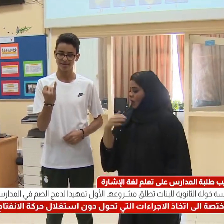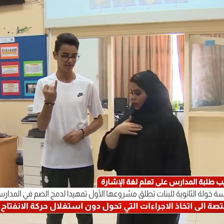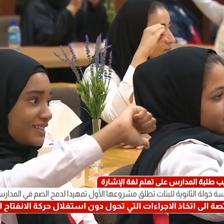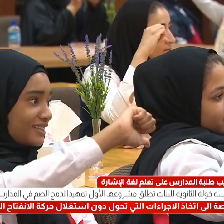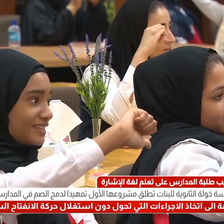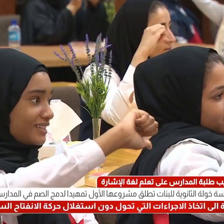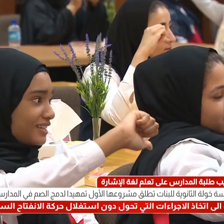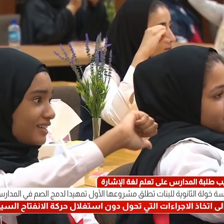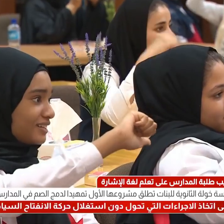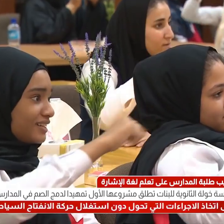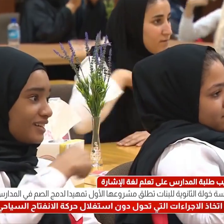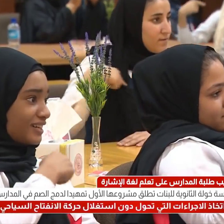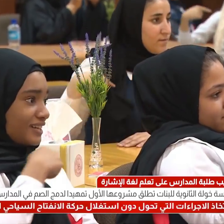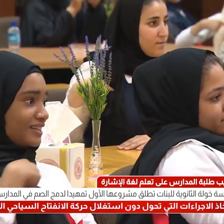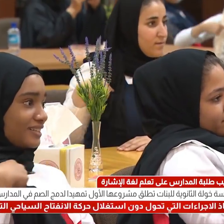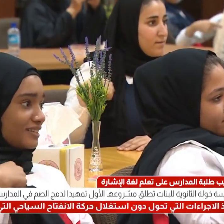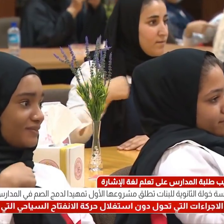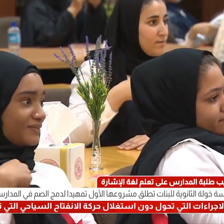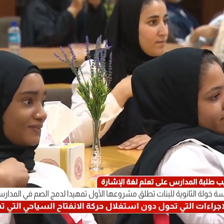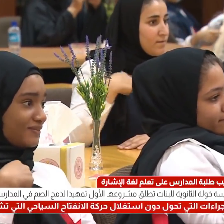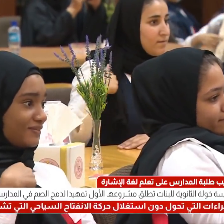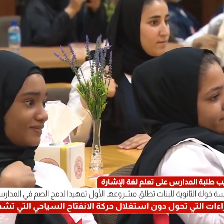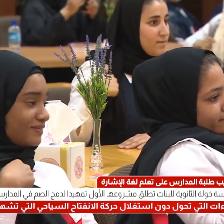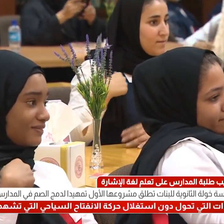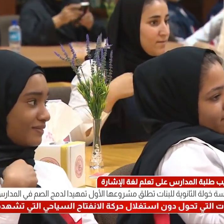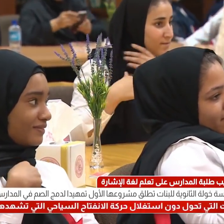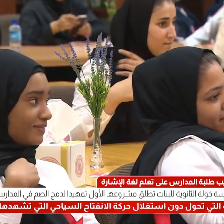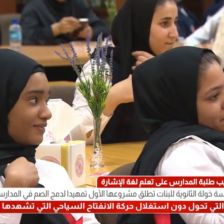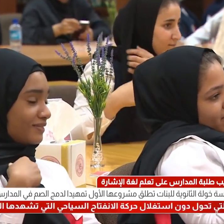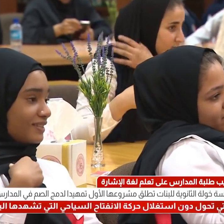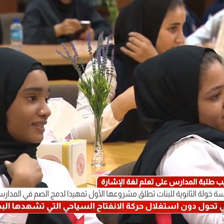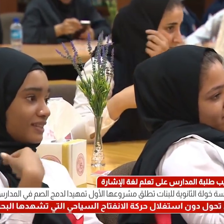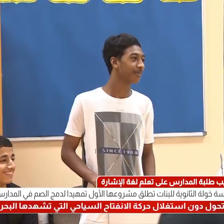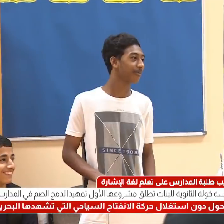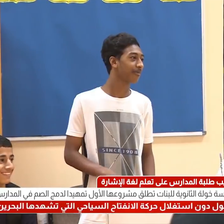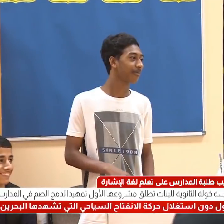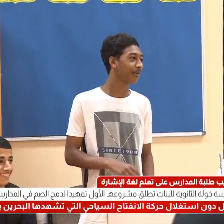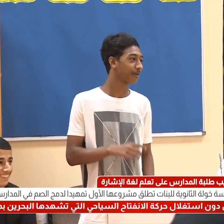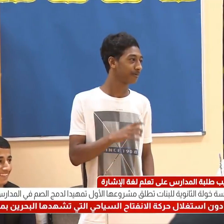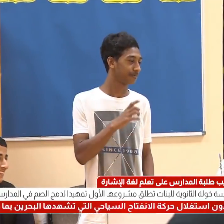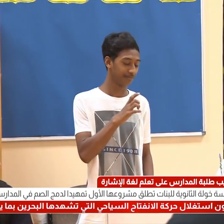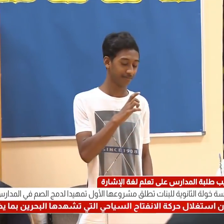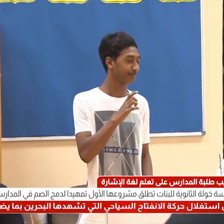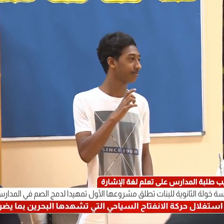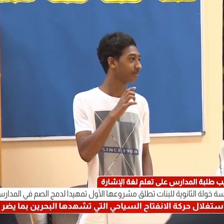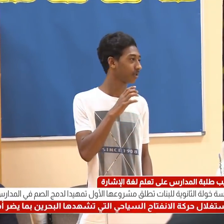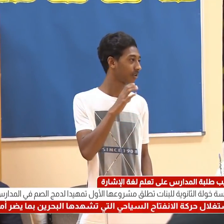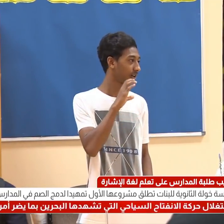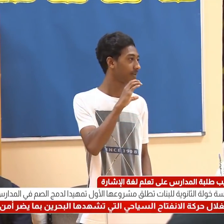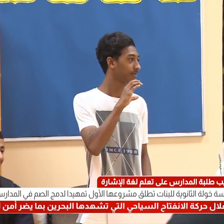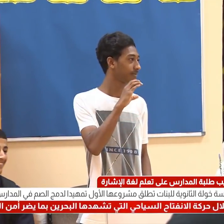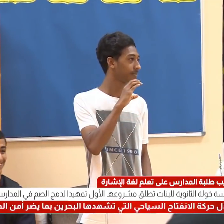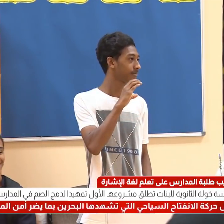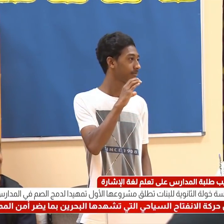الإشارة للتواصل مع الصم وإعداد مترجمين من الطلبة والطالبات. طبعا من